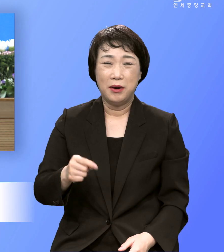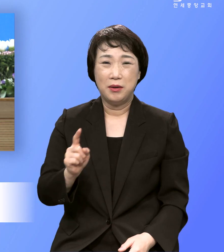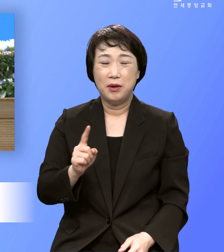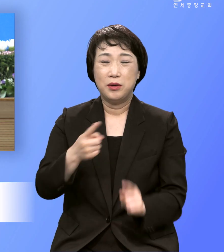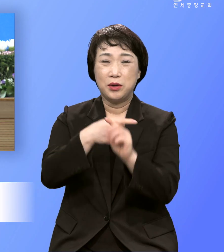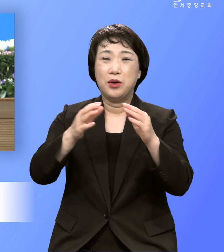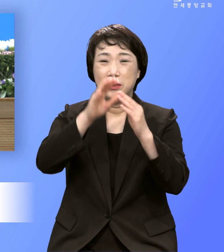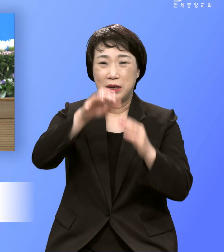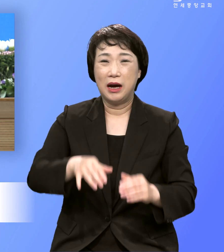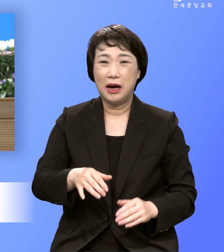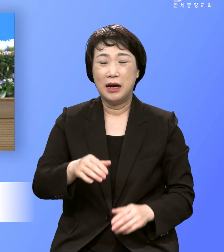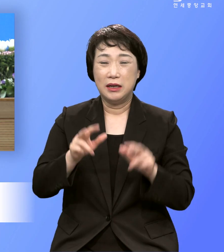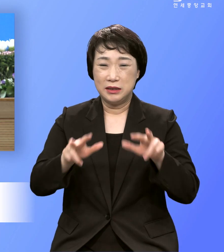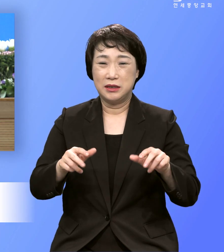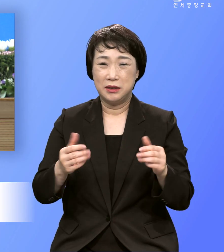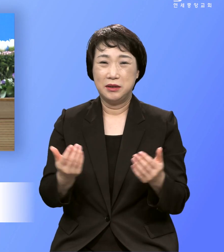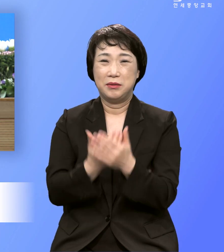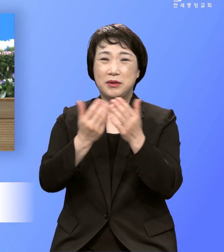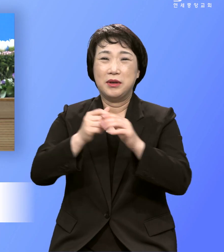교회가 크니까